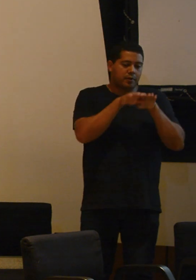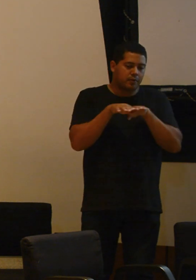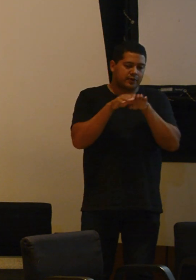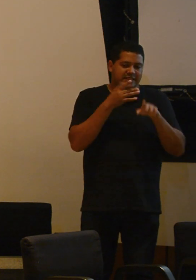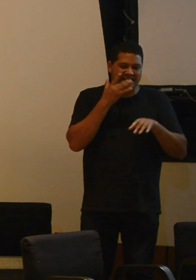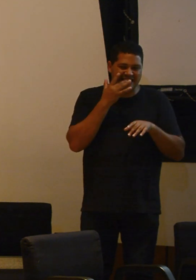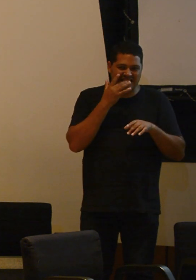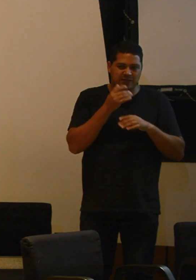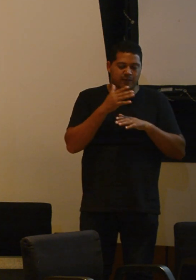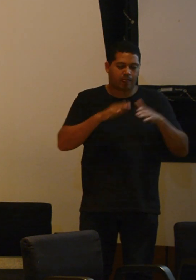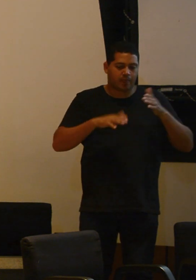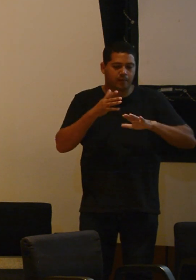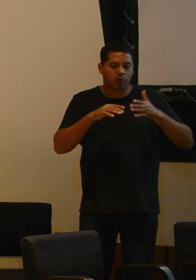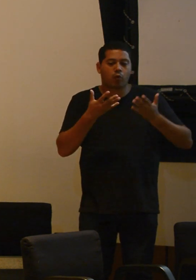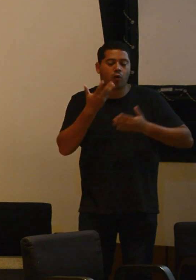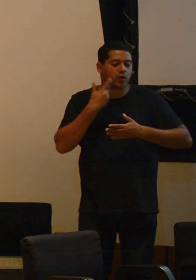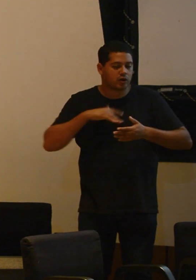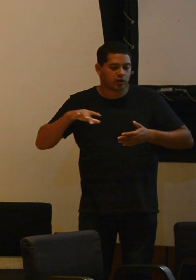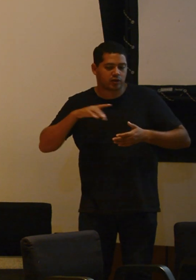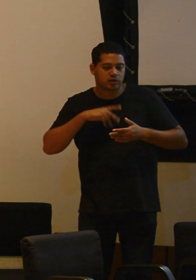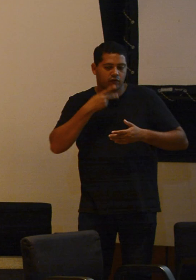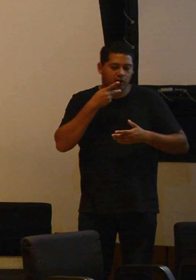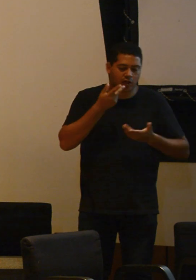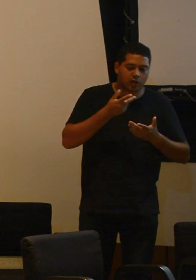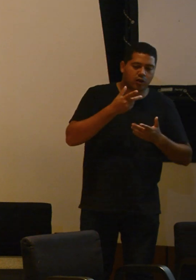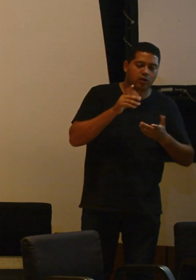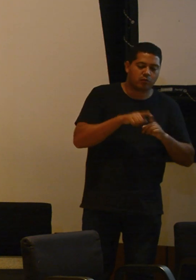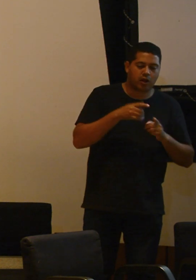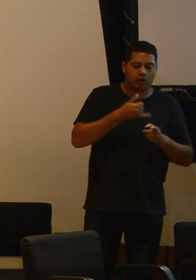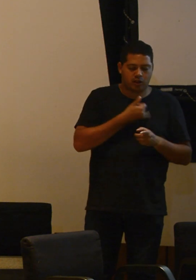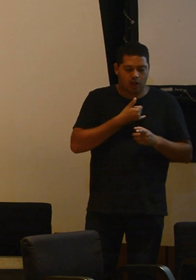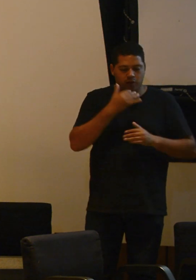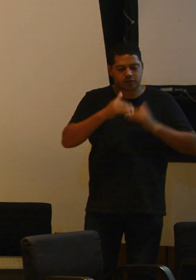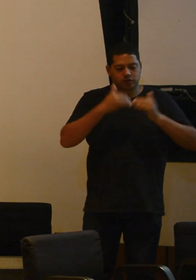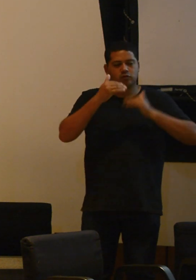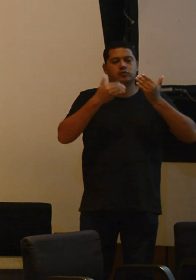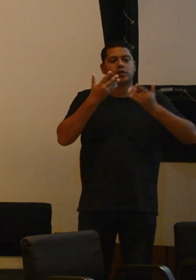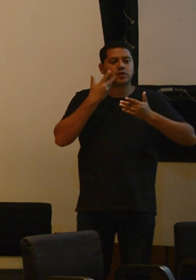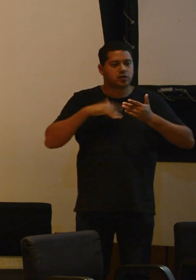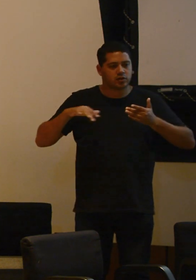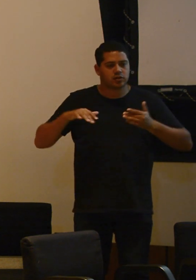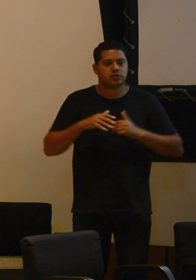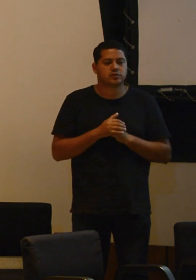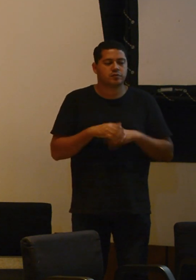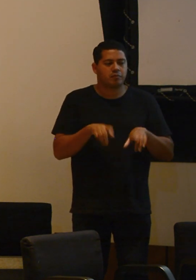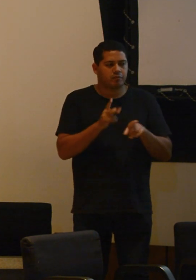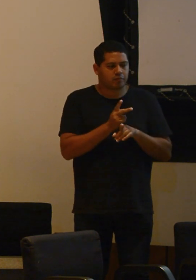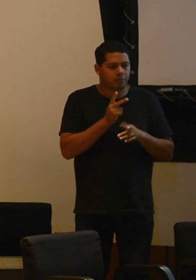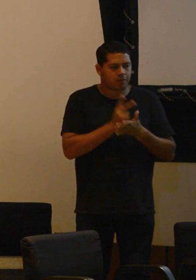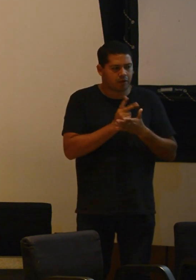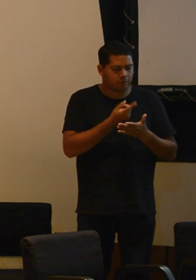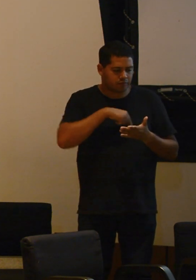depende muito de que criança a gente está falando, depende do caso, da idade, do desenvolvimento global dessa criança, e que mesmo que a